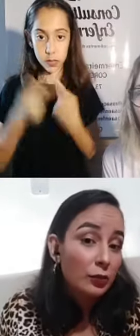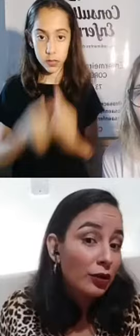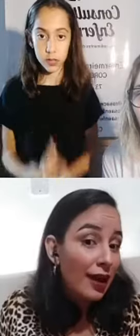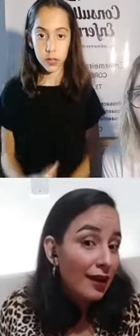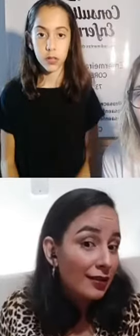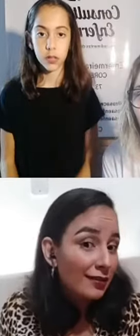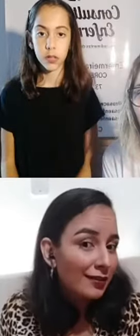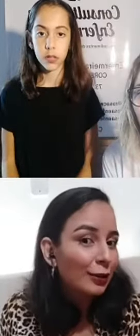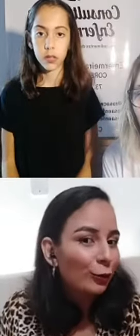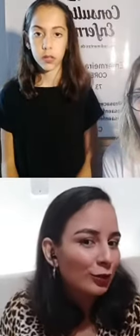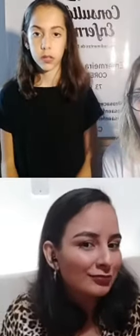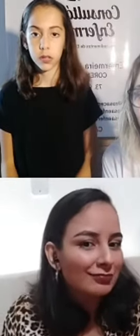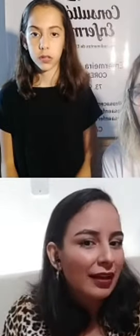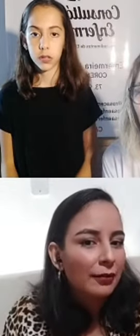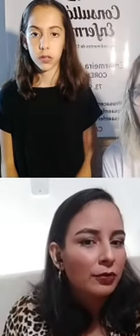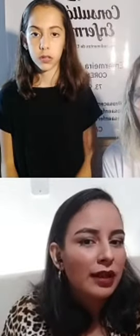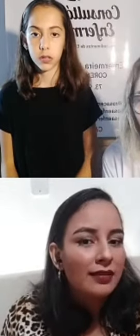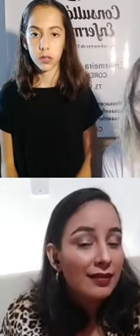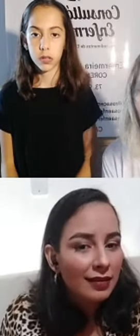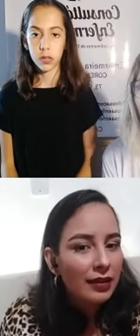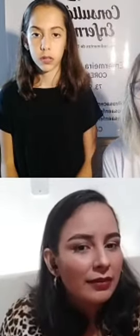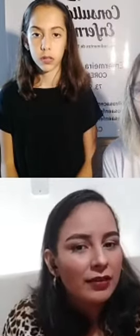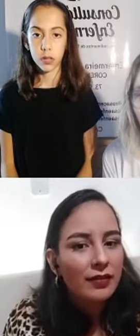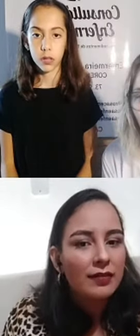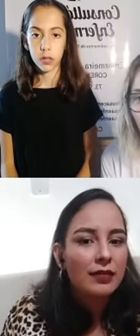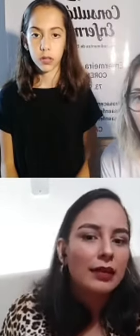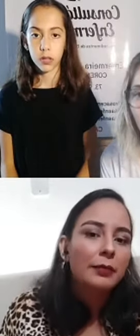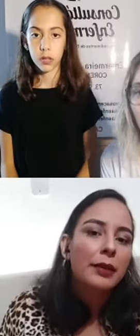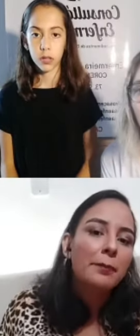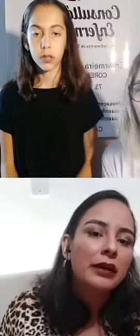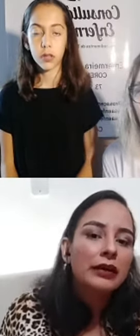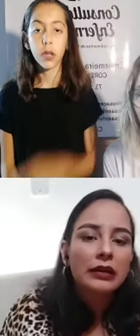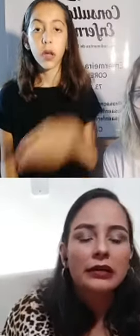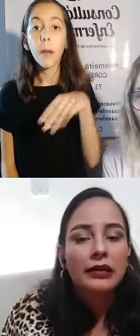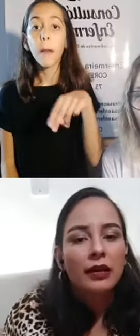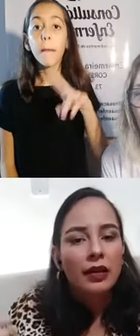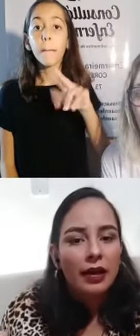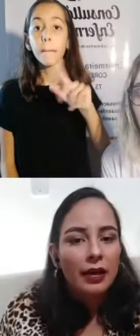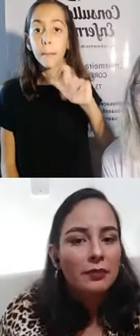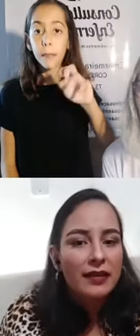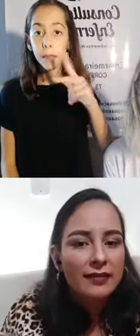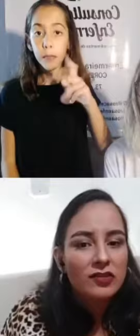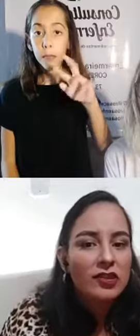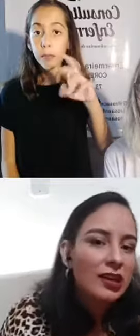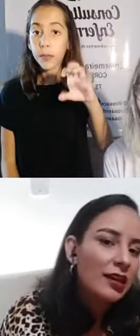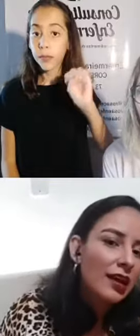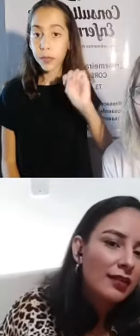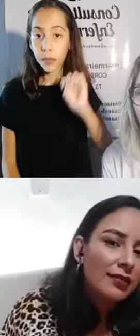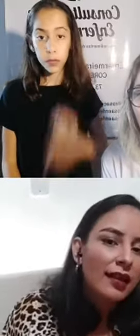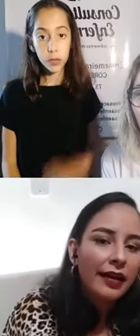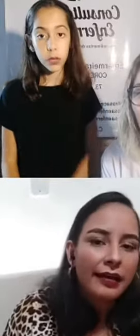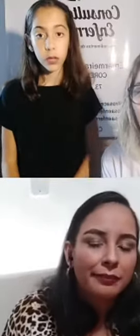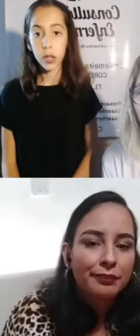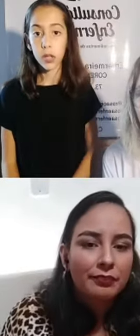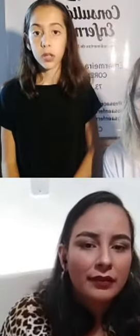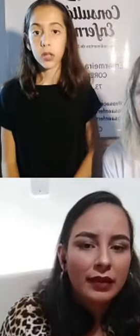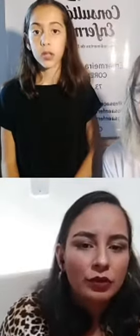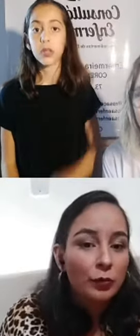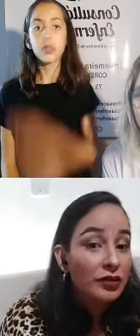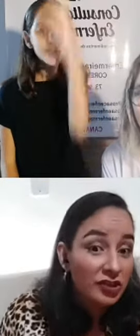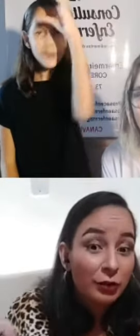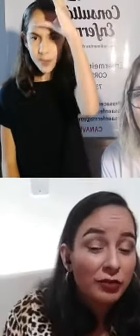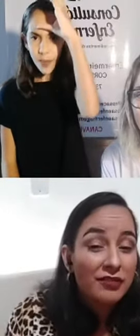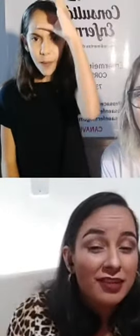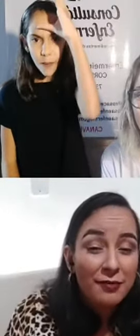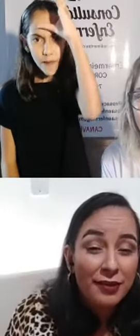de mulheres que lutam, né? Mulheres incríveis, assim, né? Minha mãe, minhas tias, né? Eu tenho